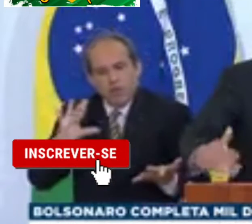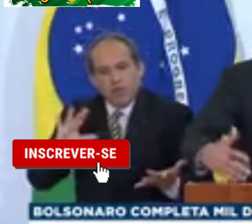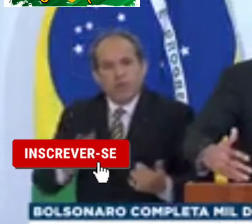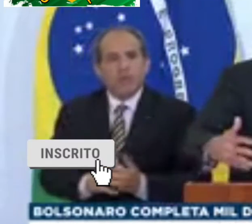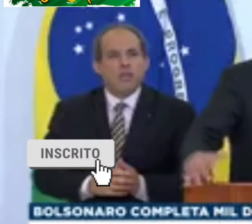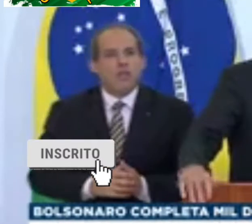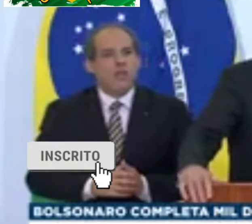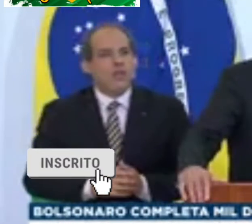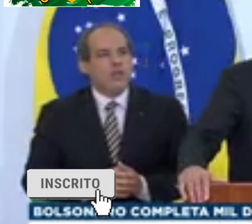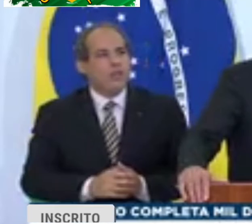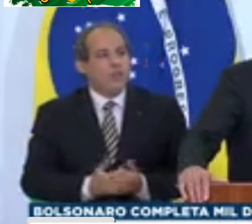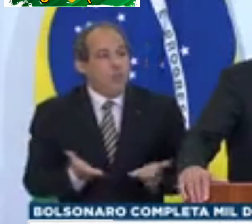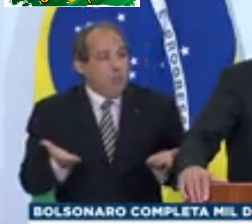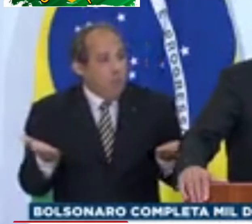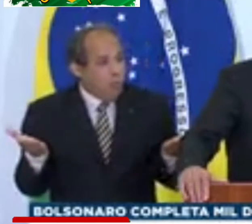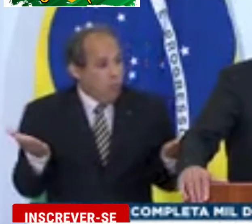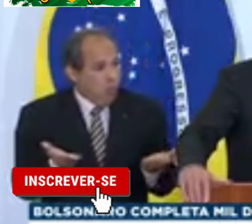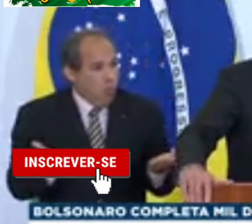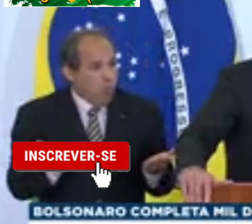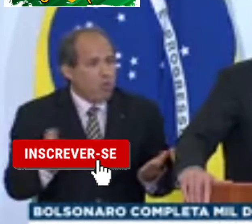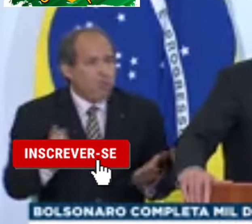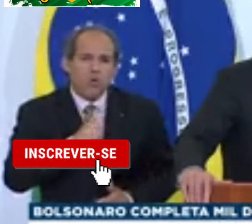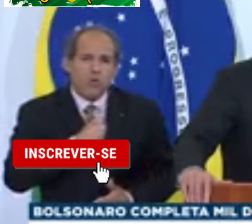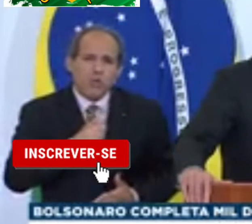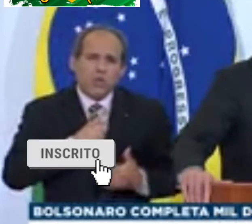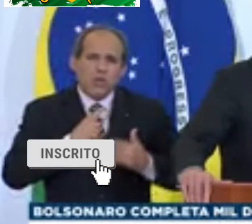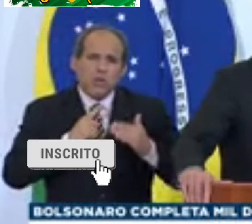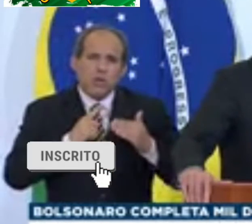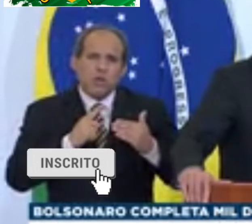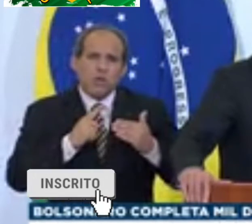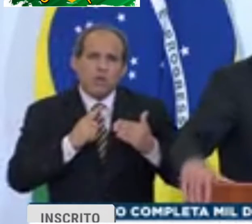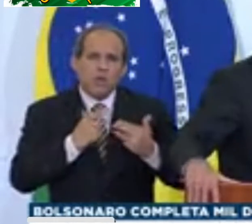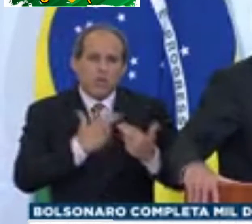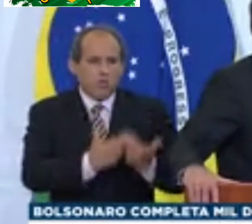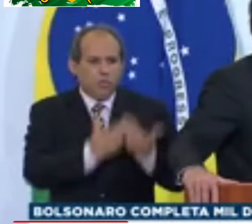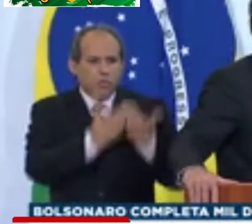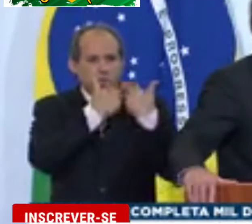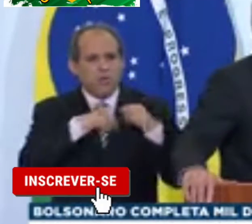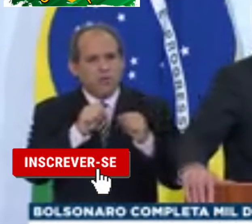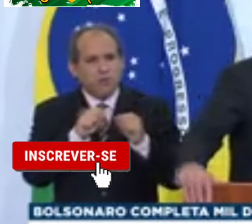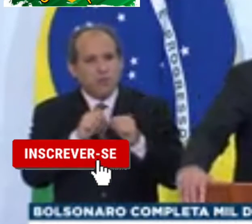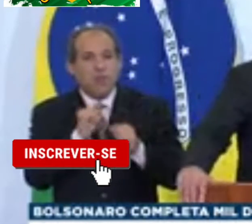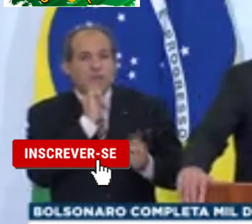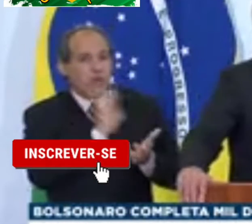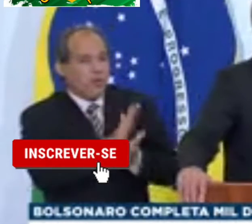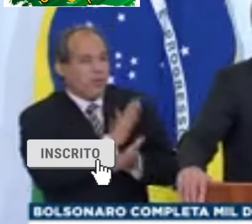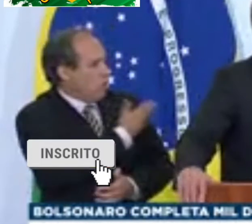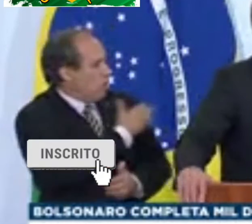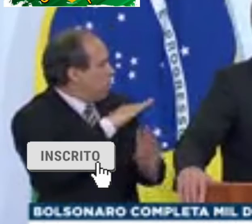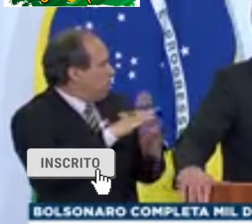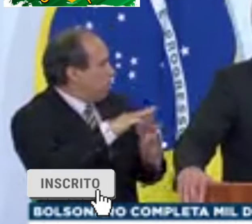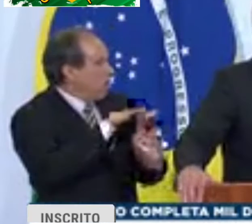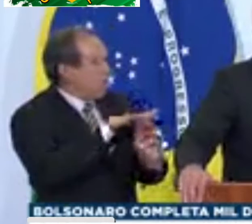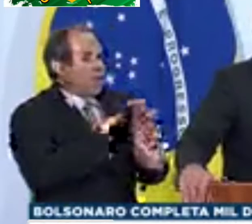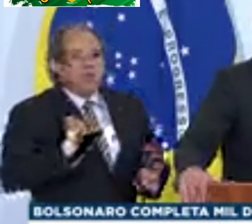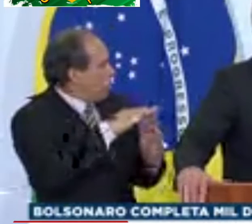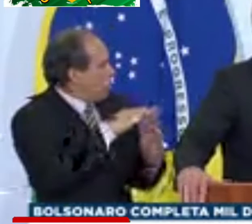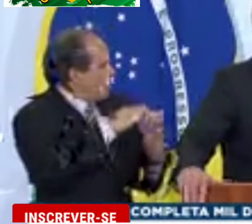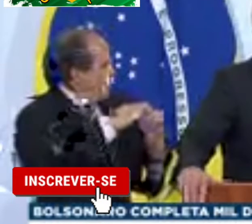E eu tenho obrigação hoje de fazer isso. As Forças Armadas estão aqui.